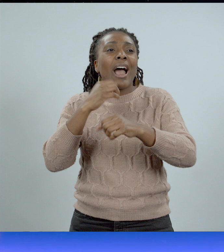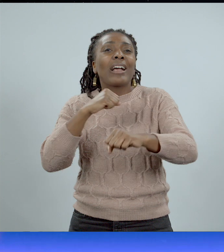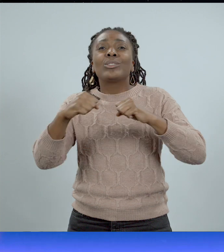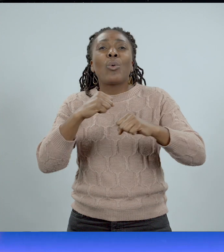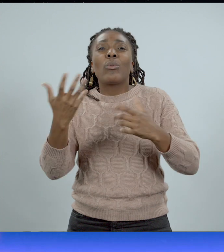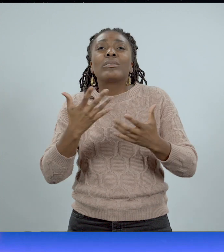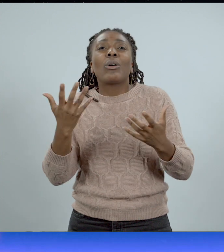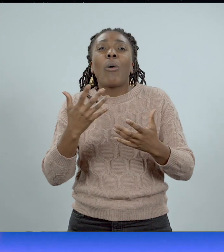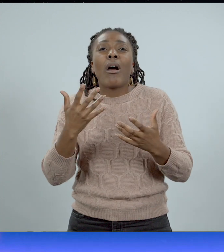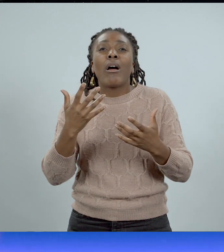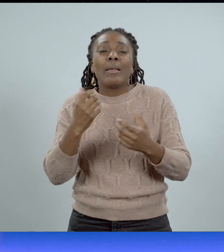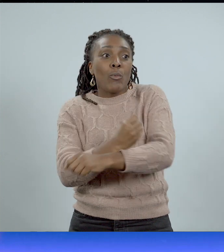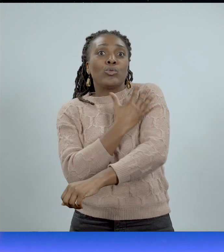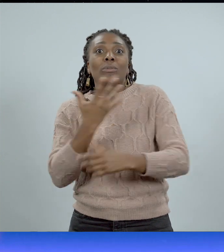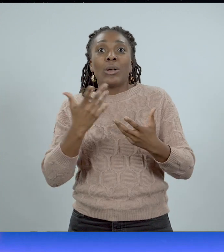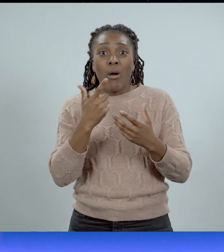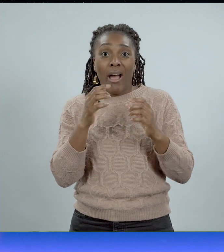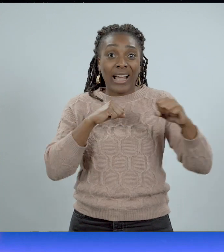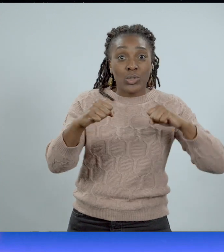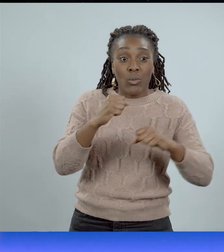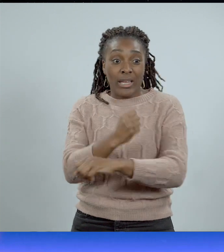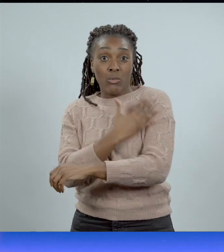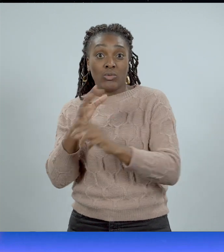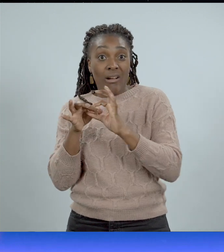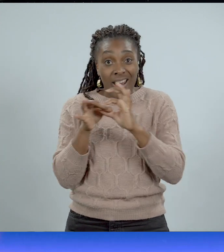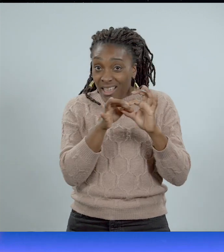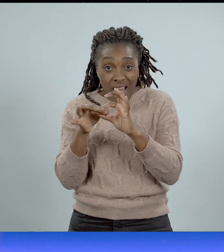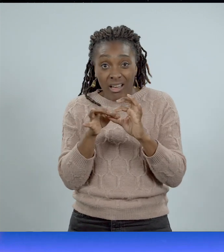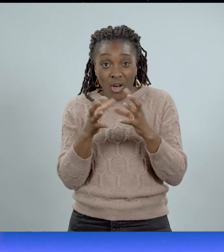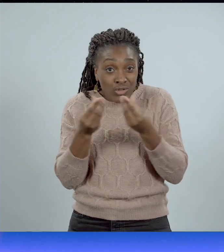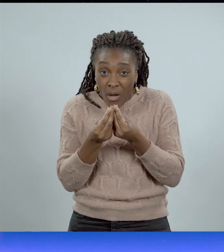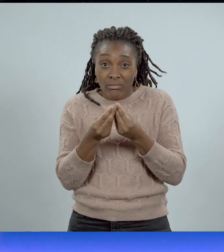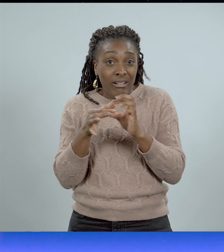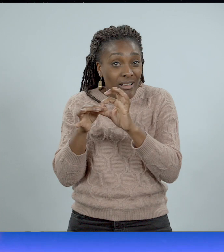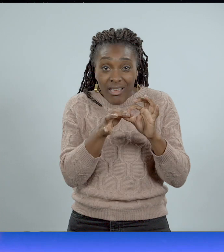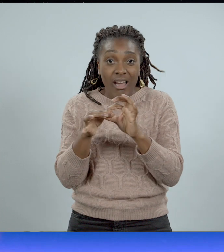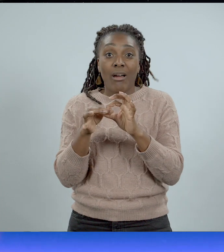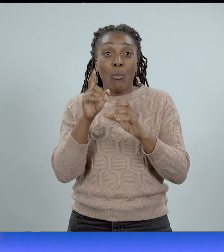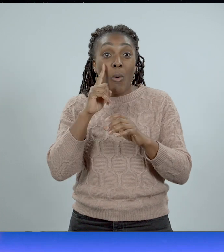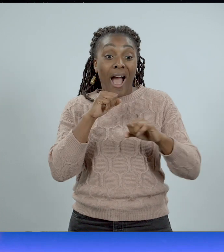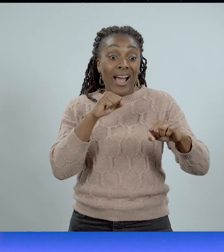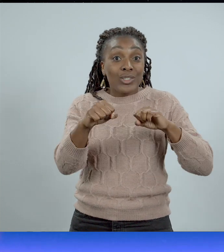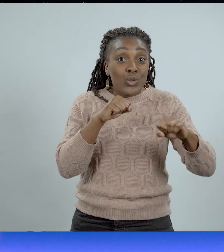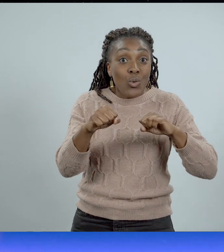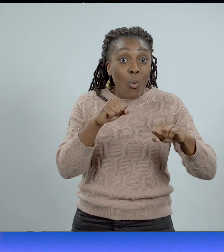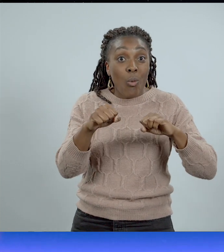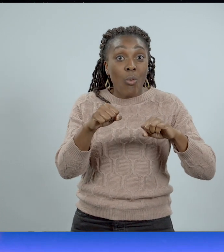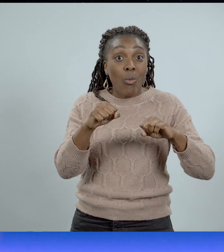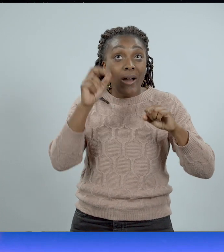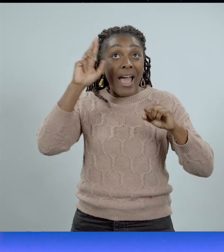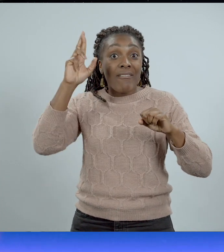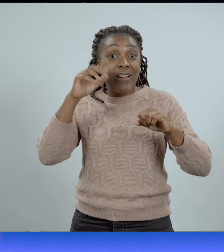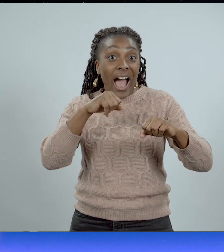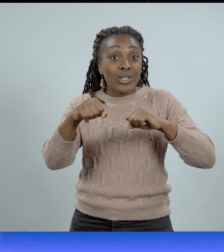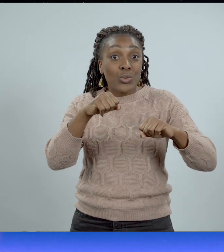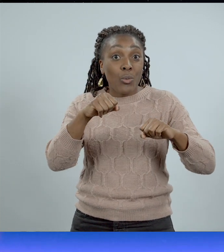Regardez l'émotion principale du rêve, parce que les deux vont ensemble, d'accord? Les deux vont ensemble. Parce qu'à travers l'action du rêve, l'action